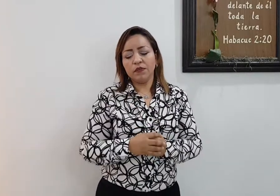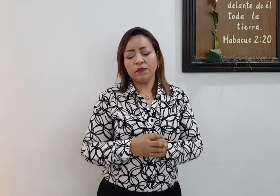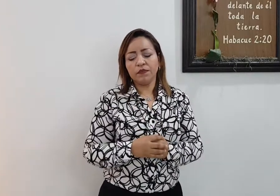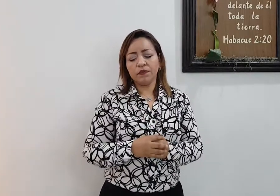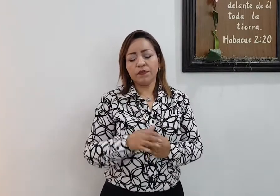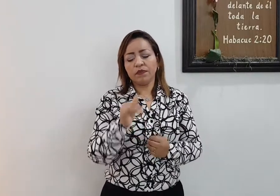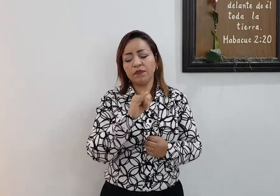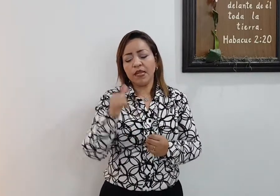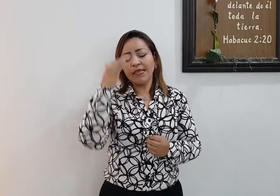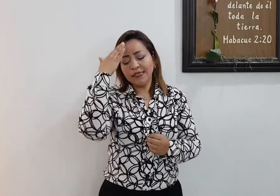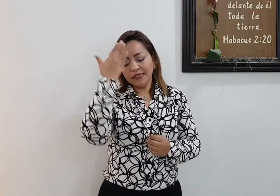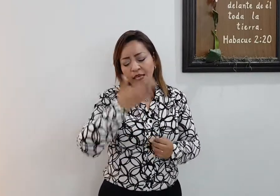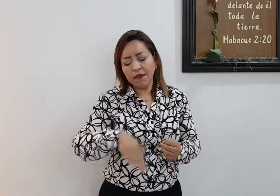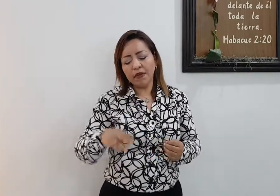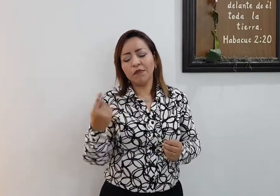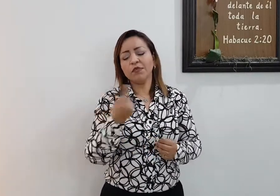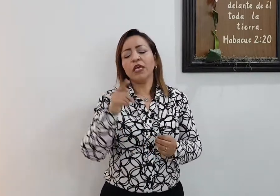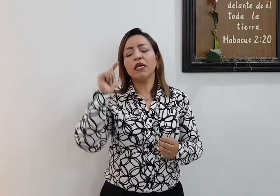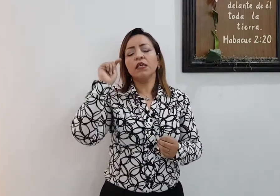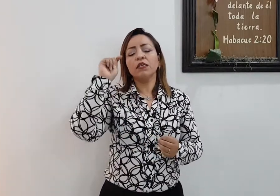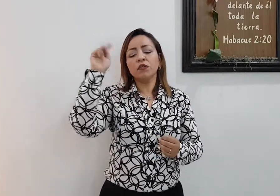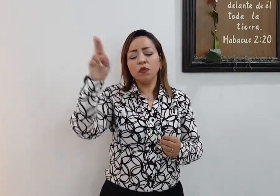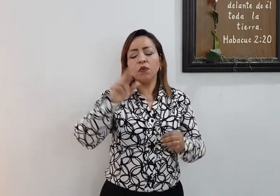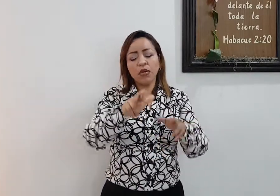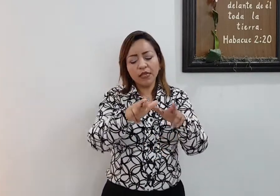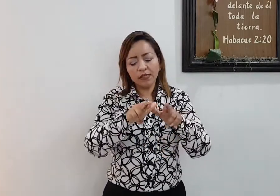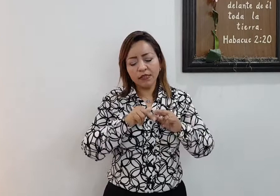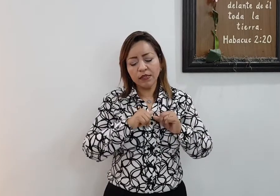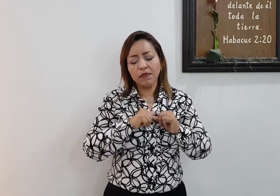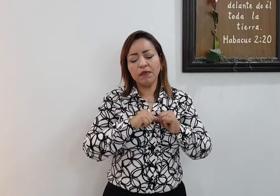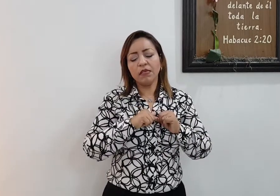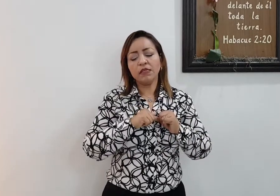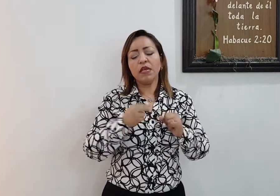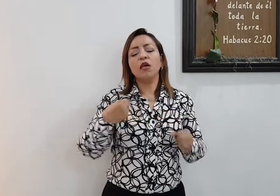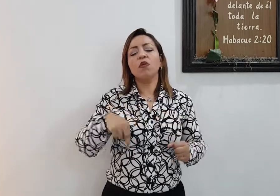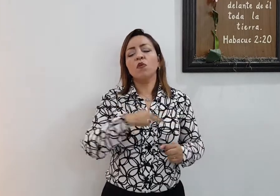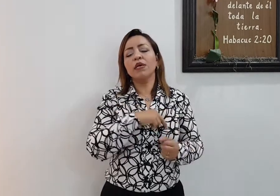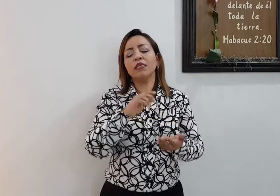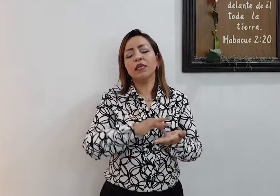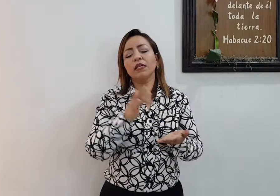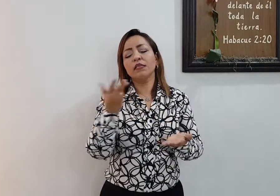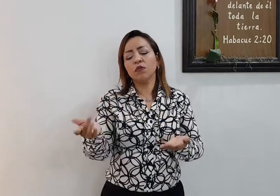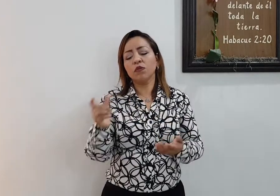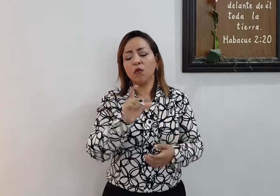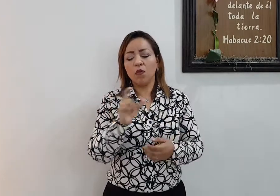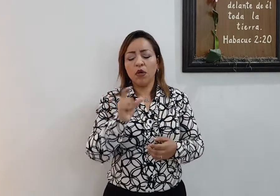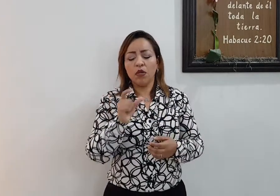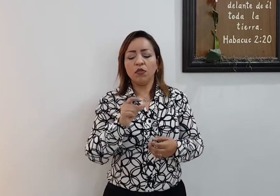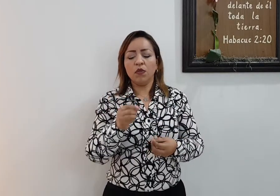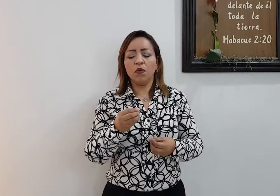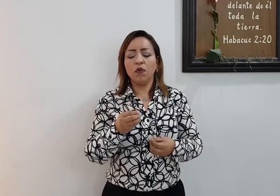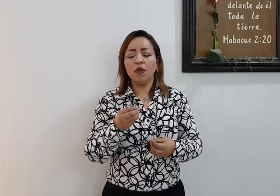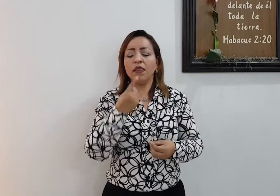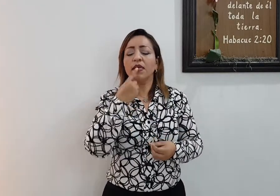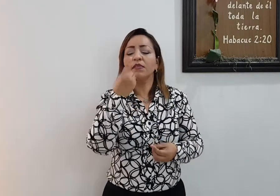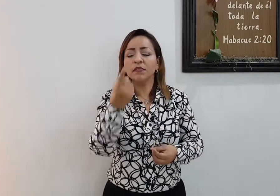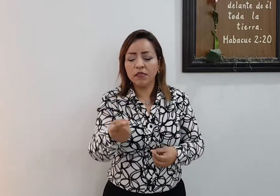Y sabemos, Señor, que tú recibes también nuestra gratitud cuando la expresamos a través de la oración. Yo no